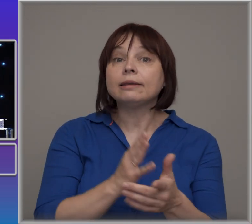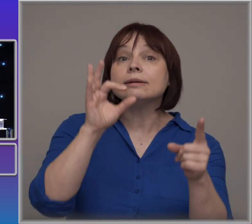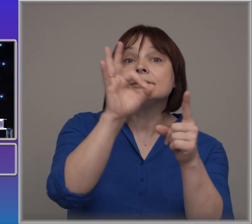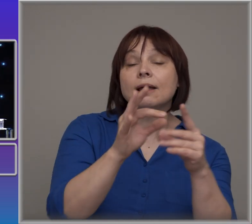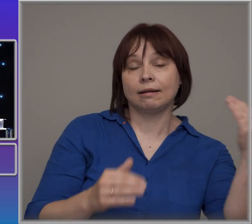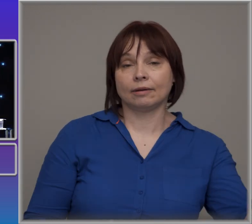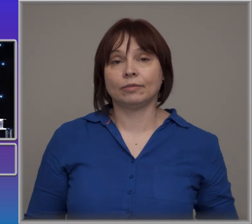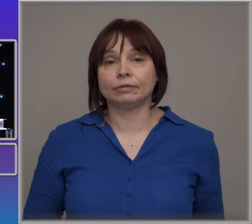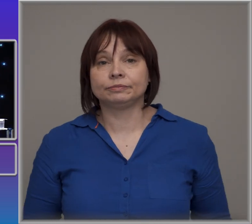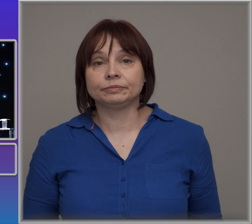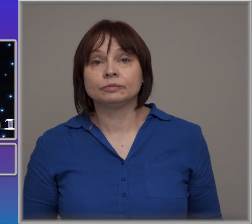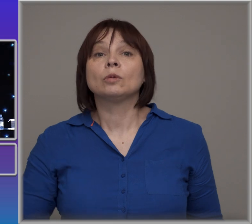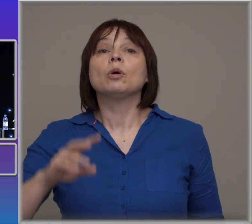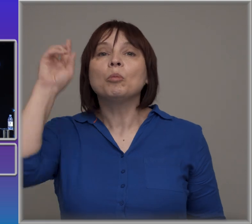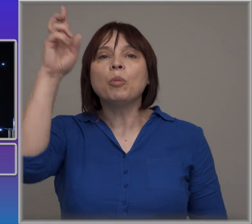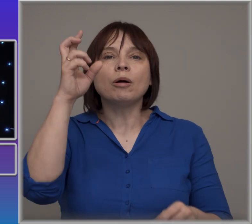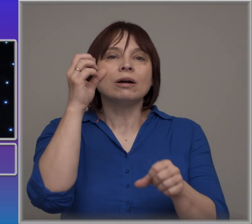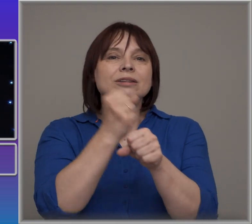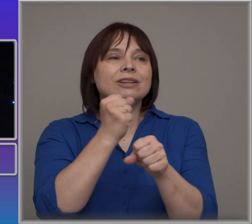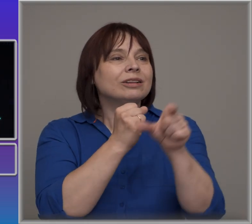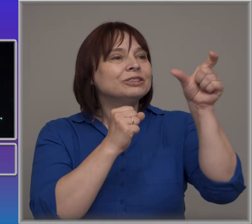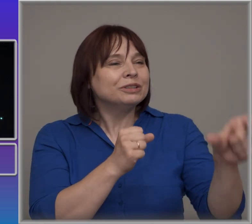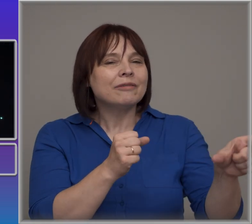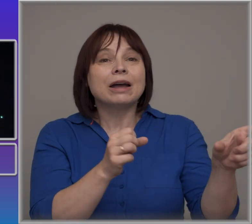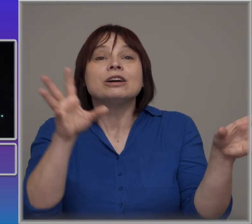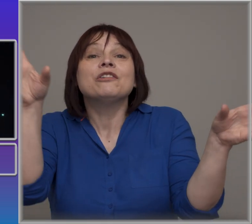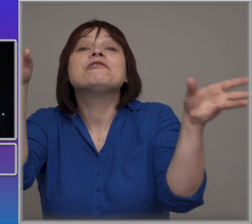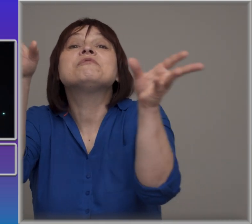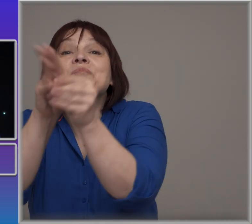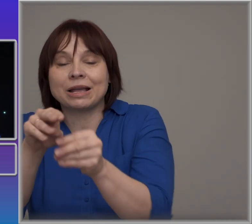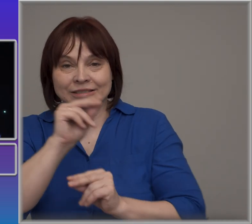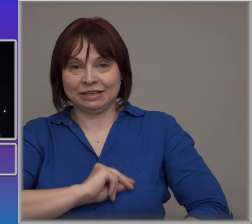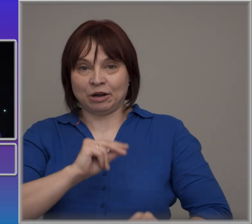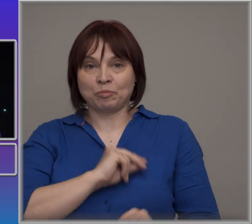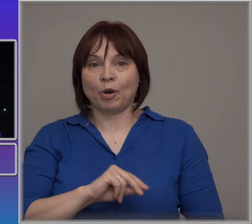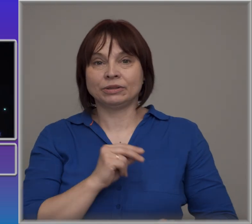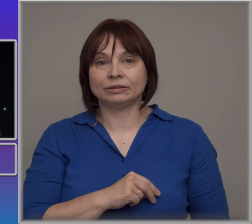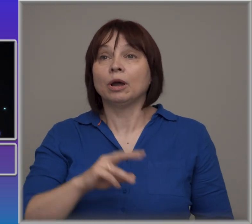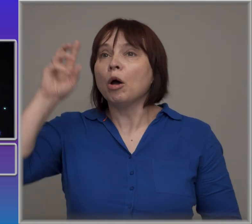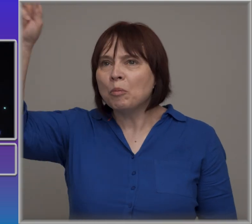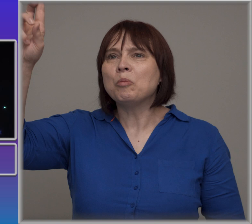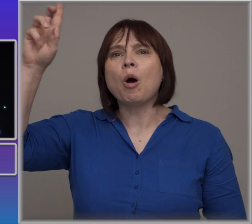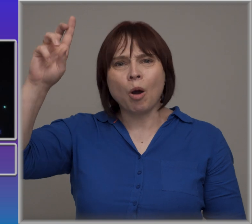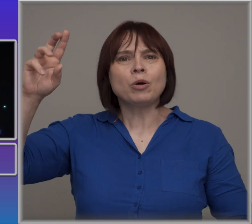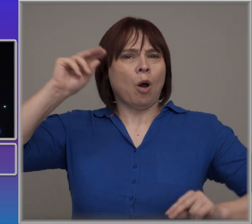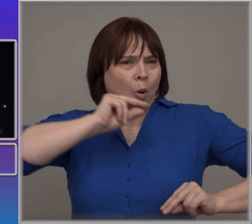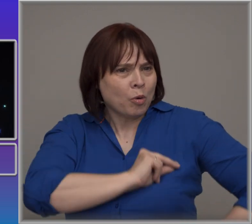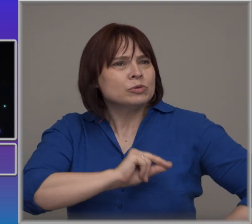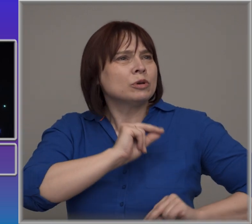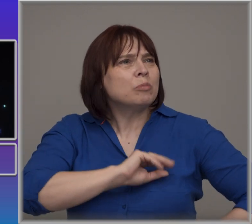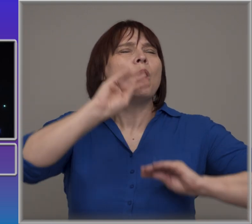творении, Бог трудится, и Он привлекает к этой работе человека. Он не сотворил человека, чтобы тот